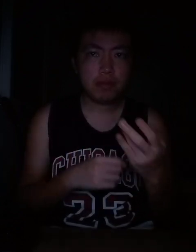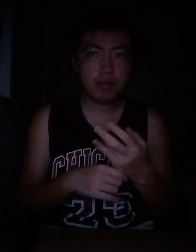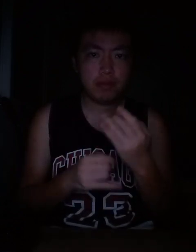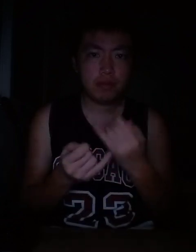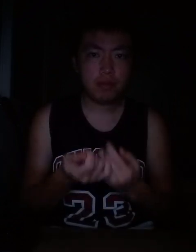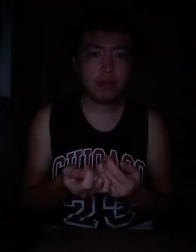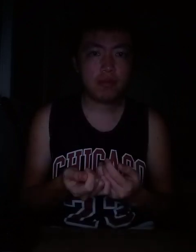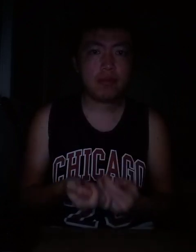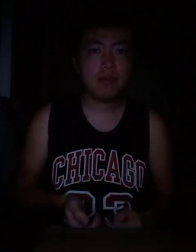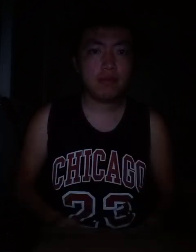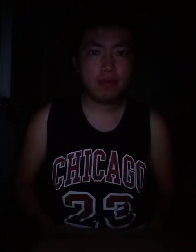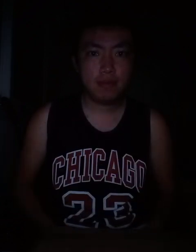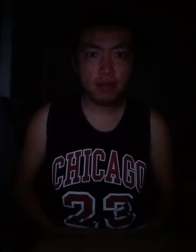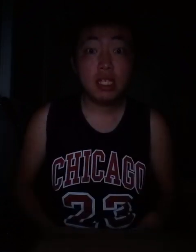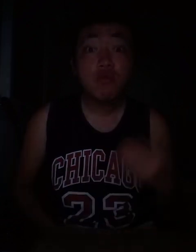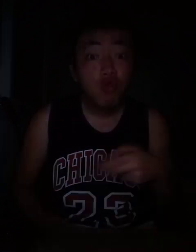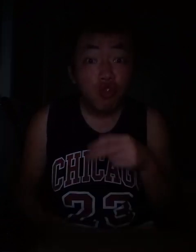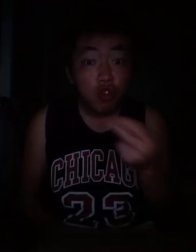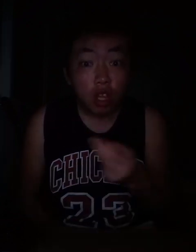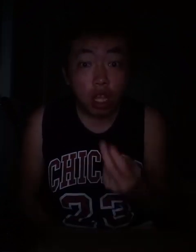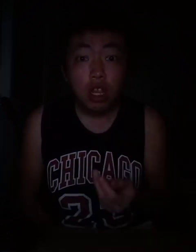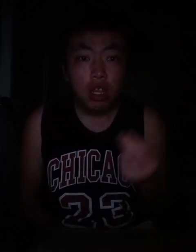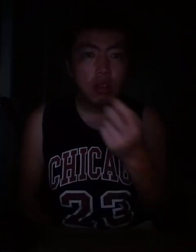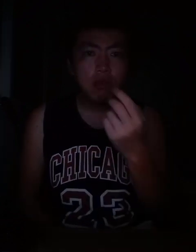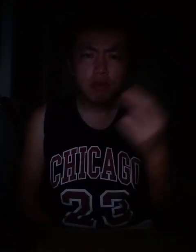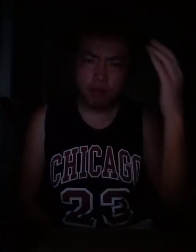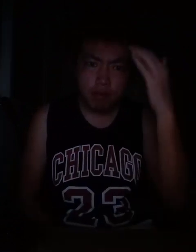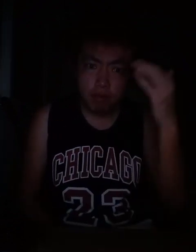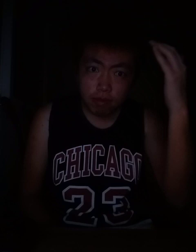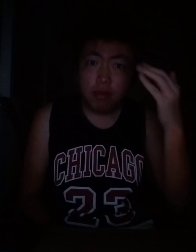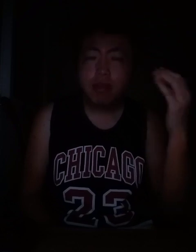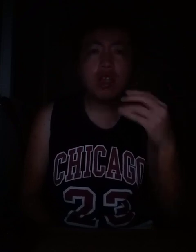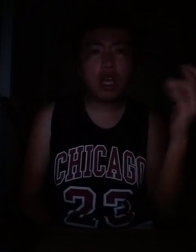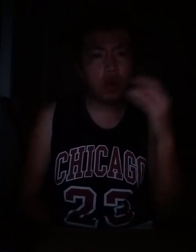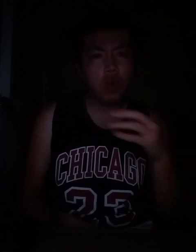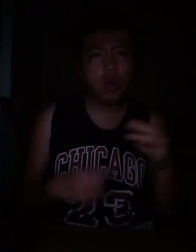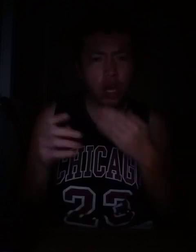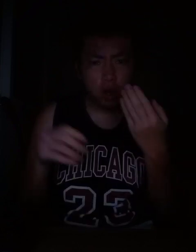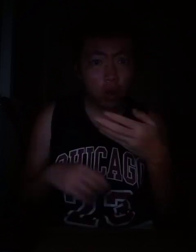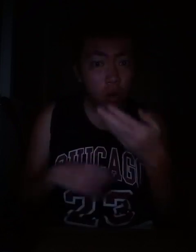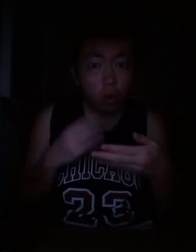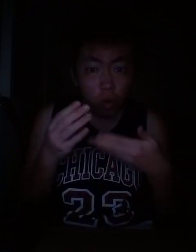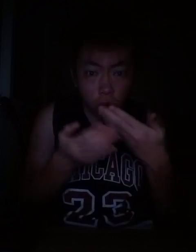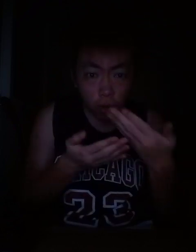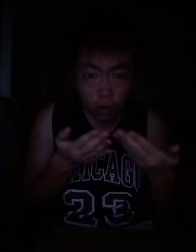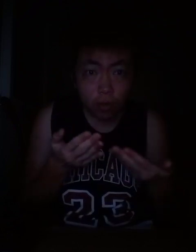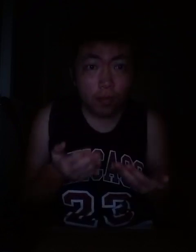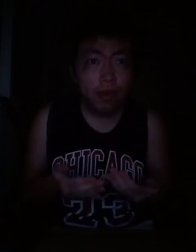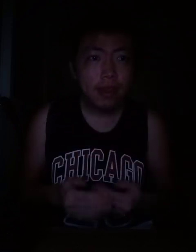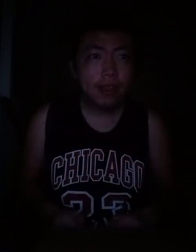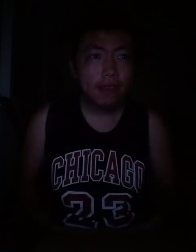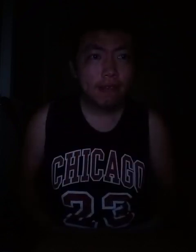열었습니다. 민주당은 참석한 초등학생들을 활동가로 불렀습니다. 내가 제일 싫은